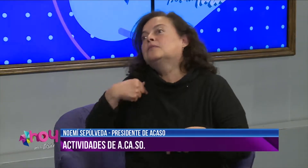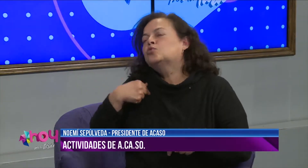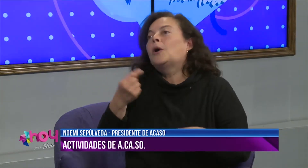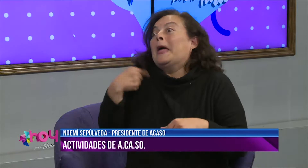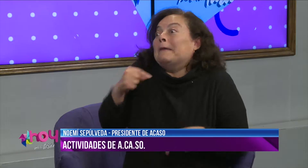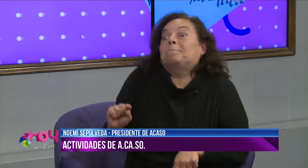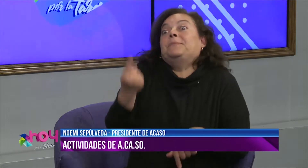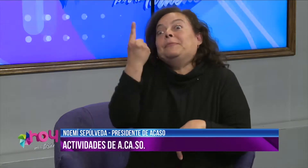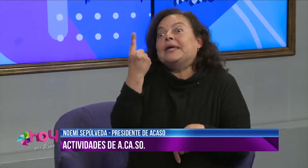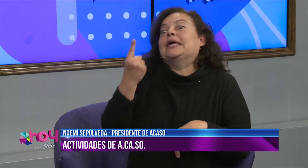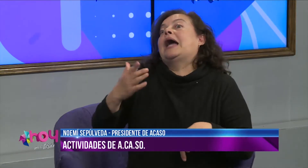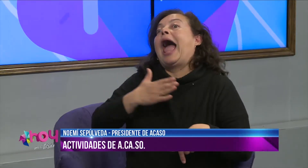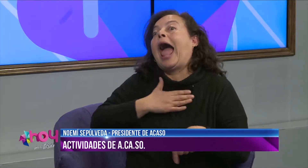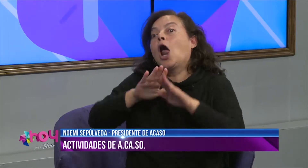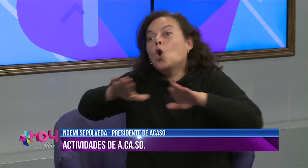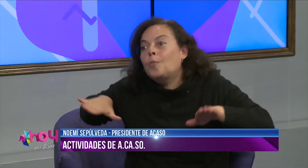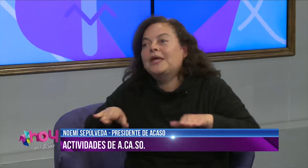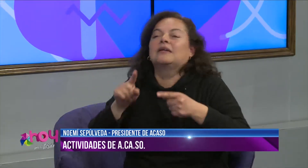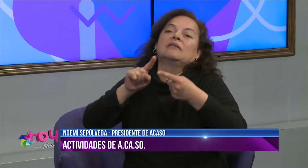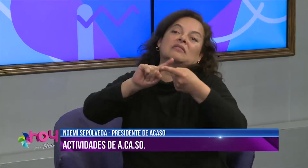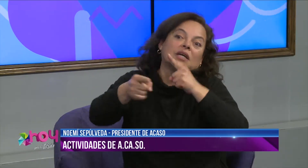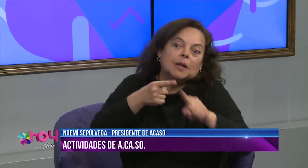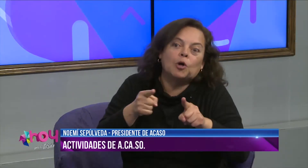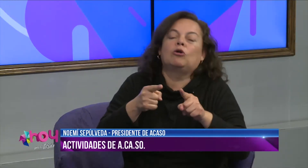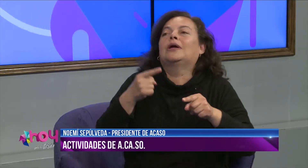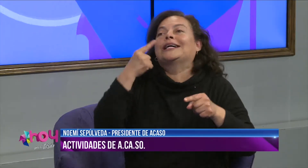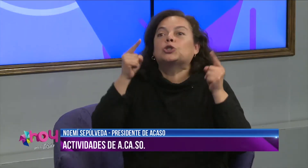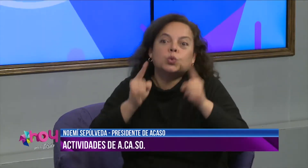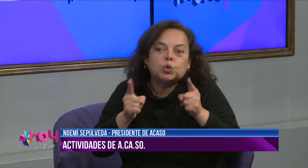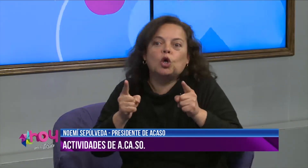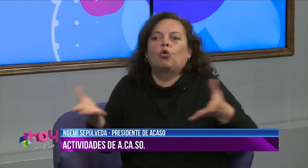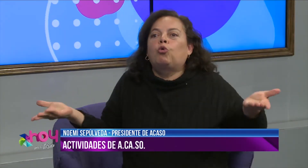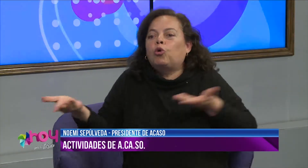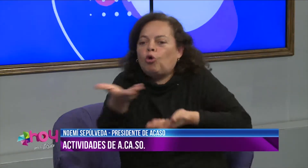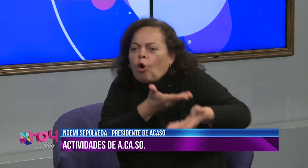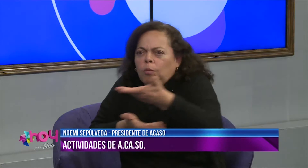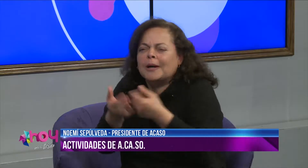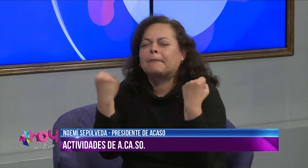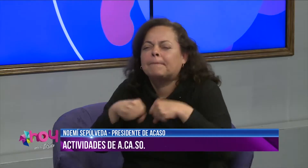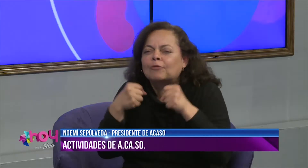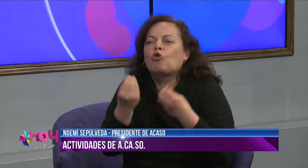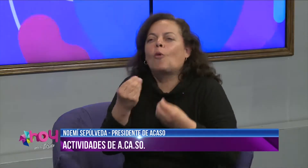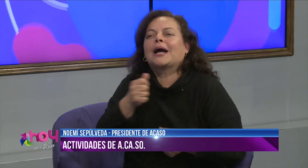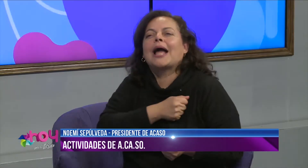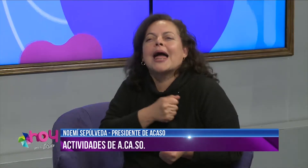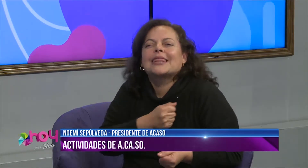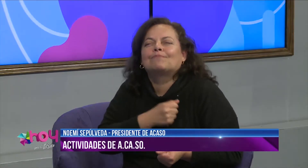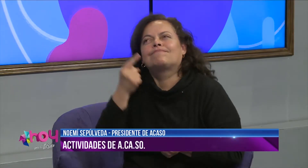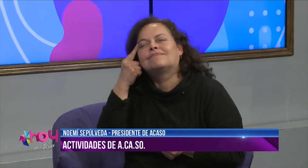También, dice, la primera vez, primero, bueno, junto a alumnos, intérpretes y a instructores, en un intercambio, comenzamos a